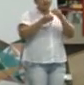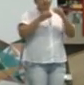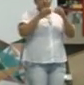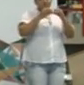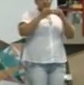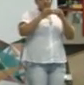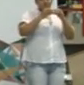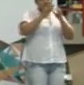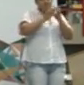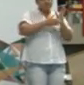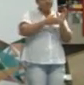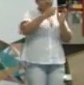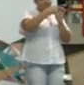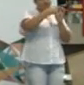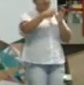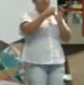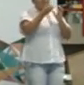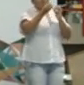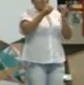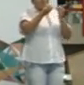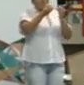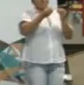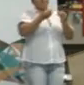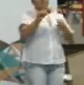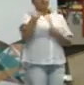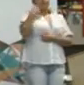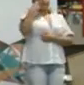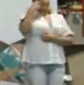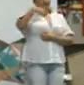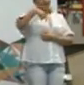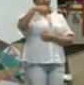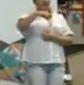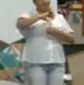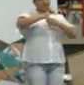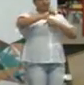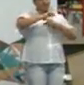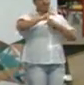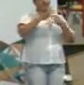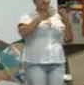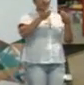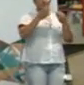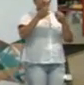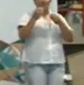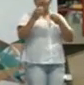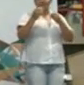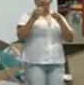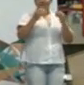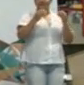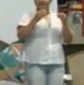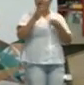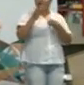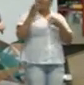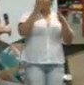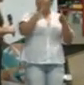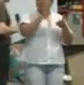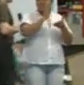estrutura. Ele tem banheiro, tem aqui a parte principal, tem a arquibancada, tem o palco. Então, como é que vai se